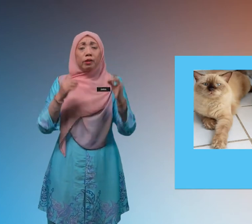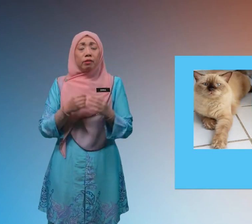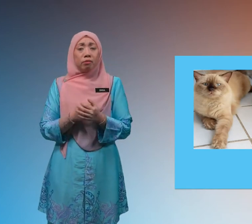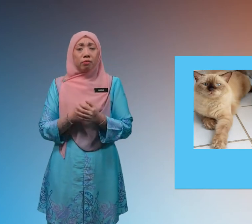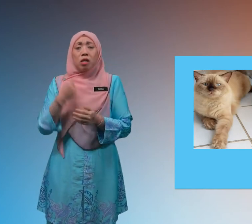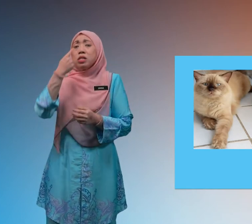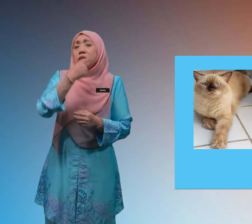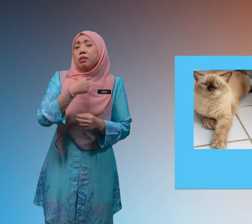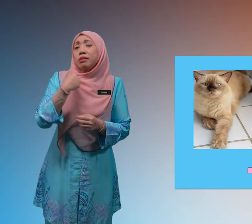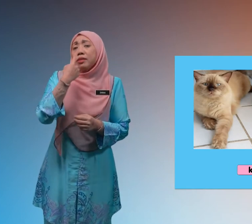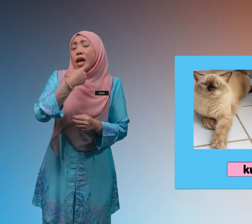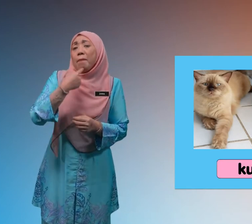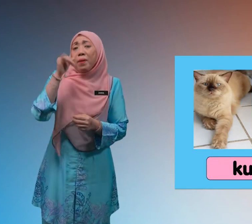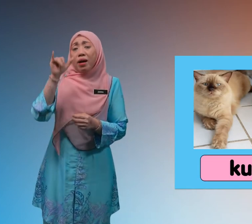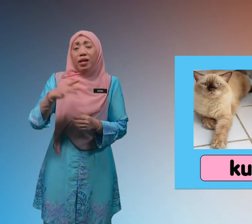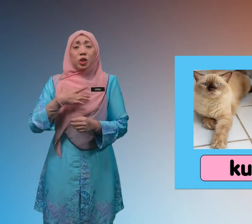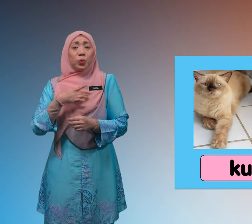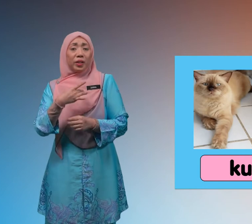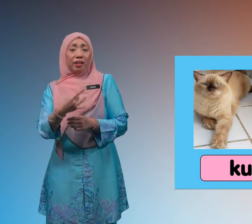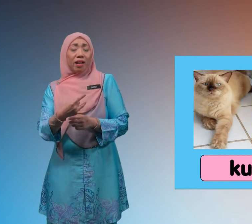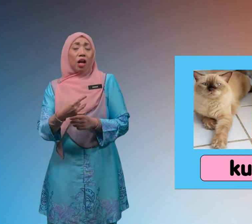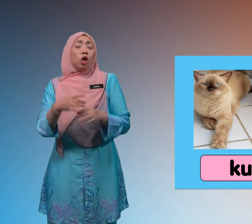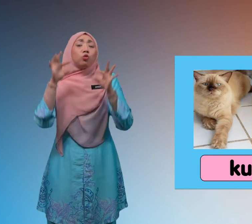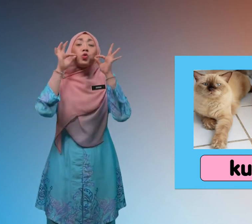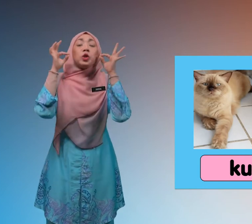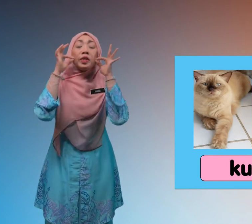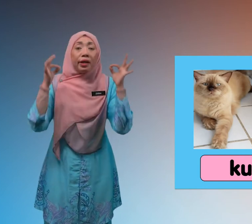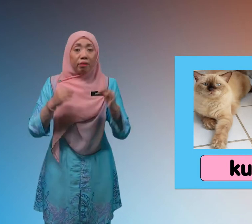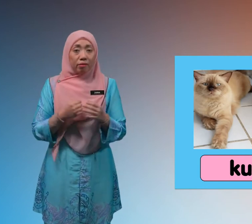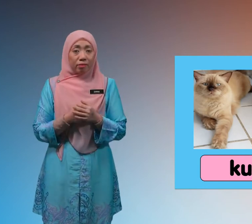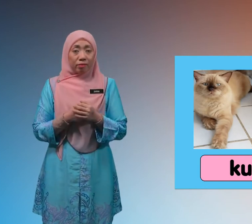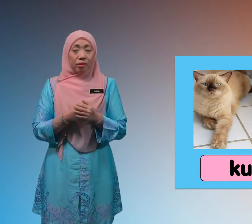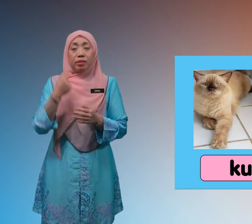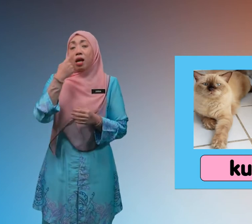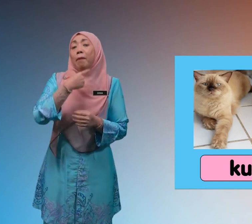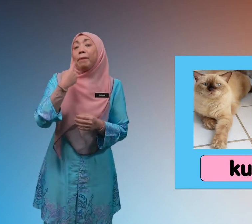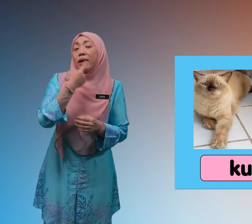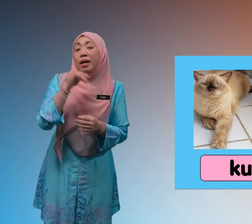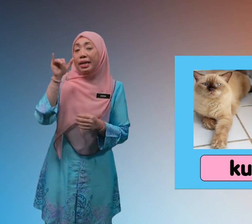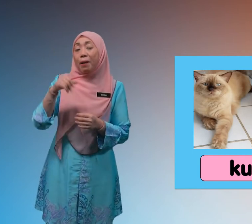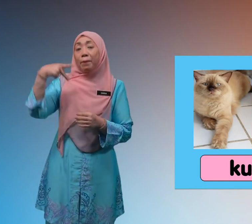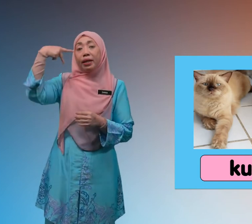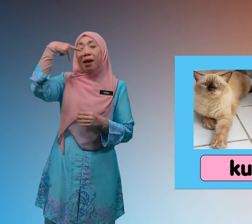kucing. Siapa yang suka kucing? Siapa yang